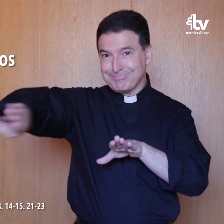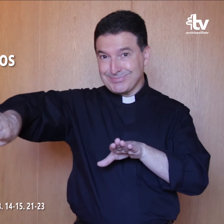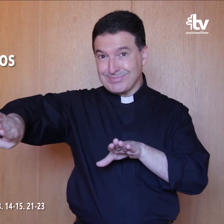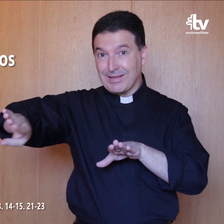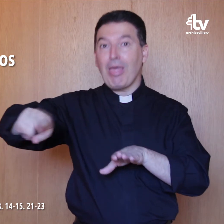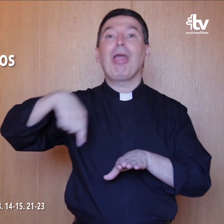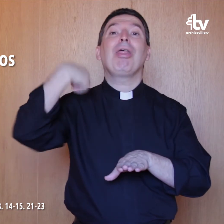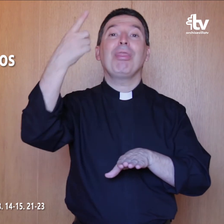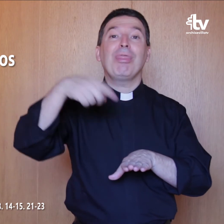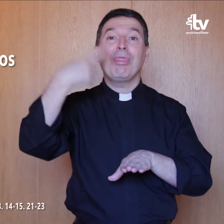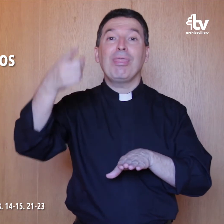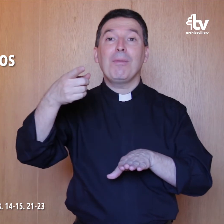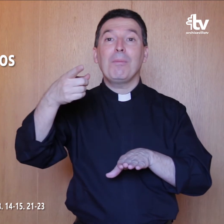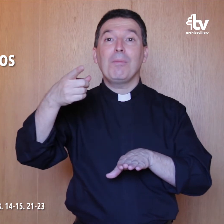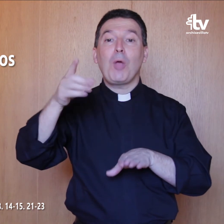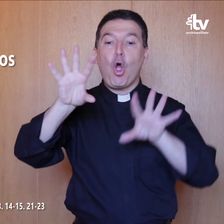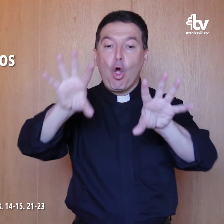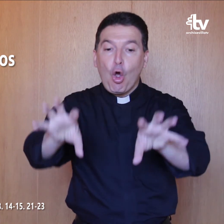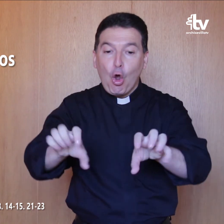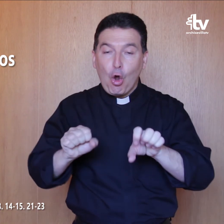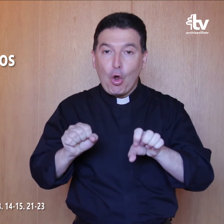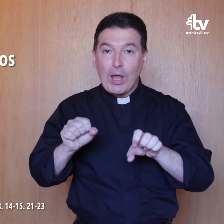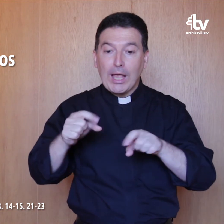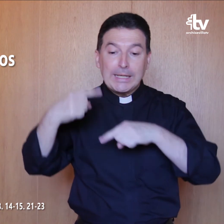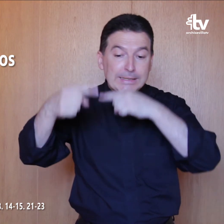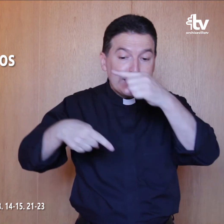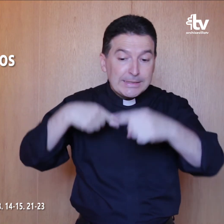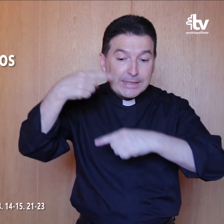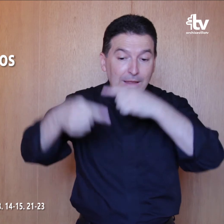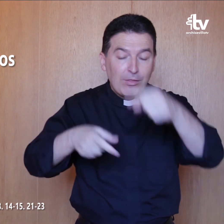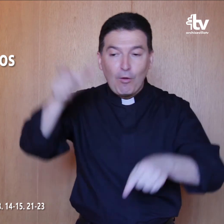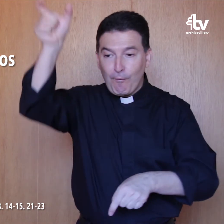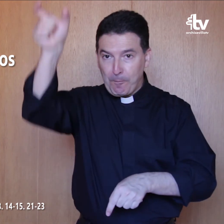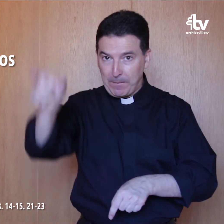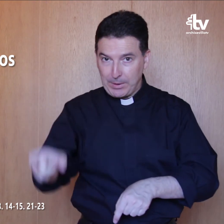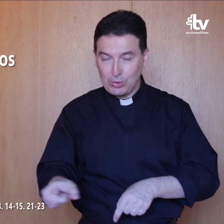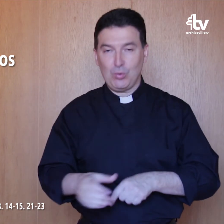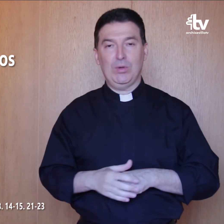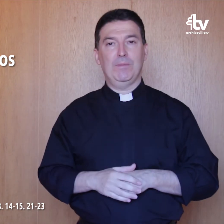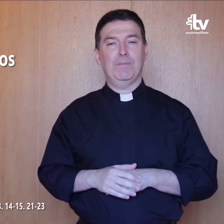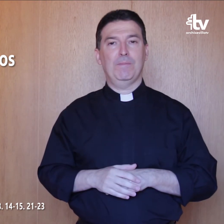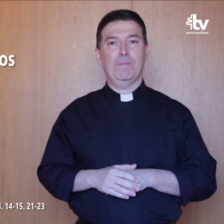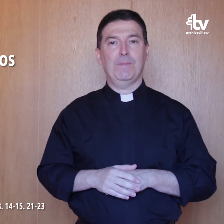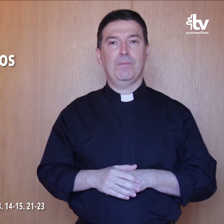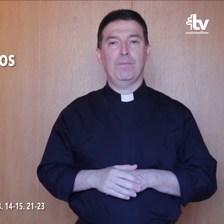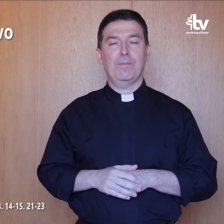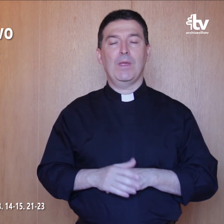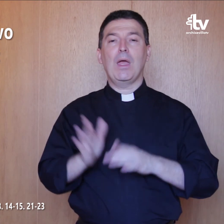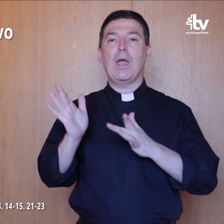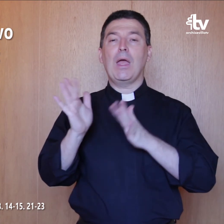de Dios para aferraros a la tradición de los hombres. Llamó